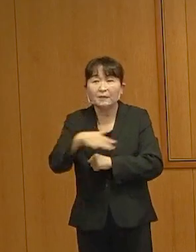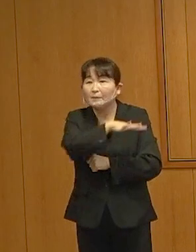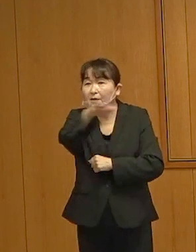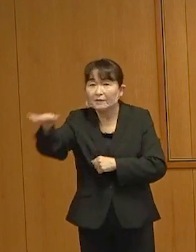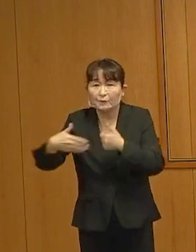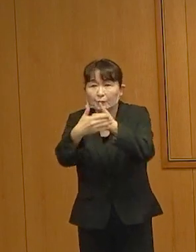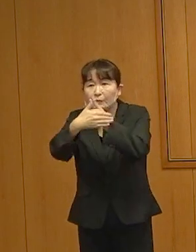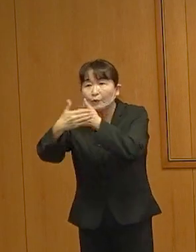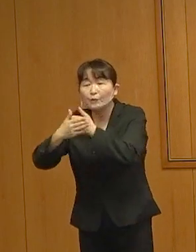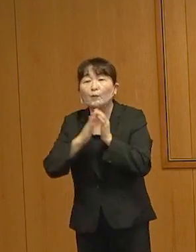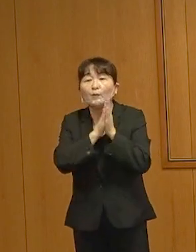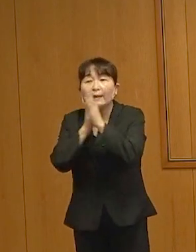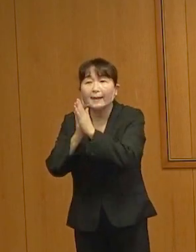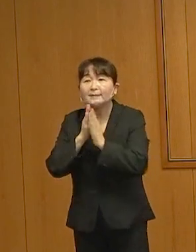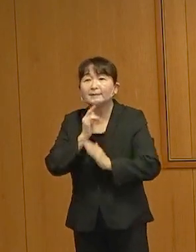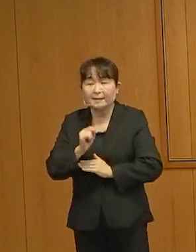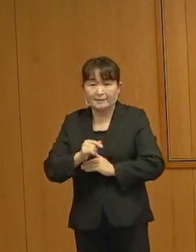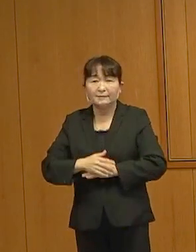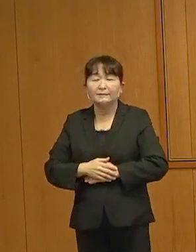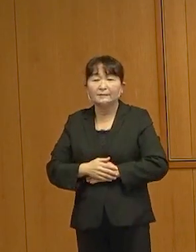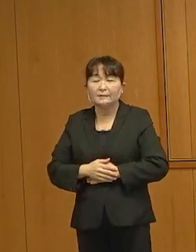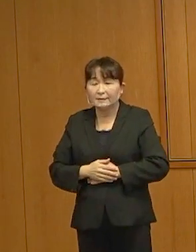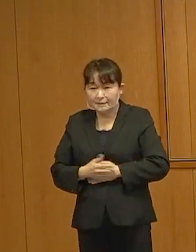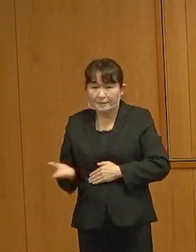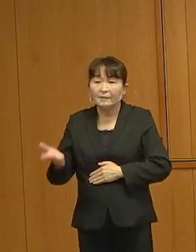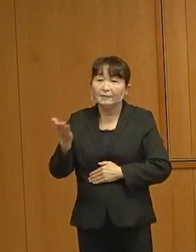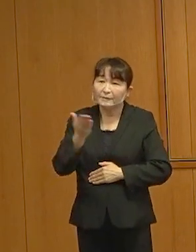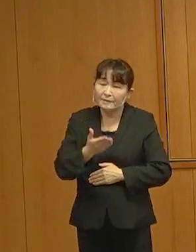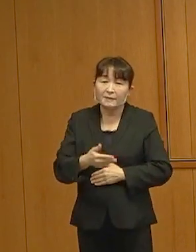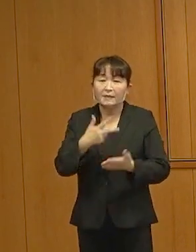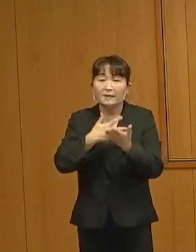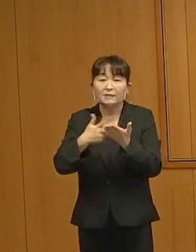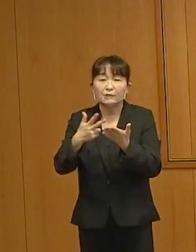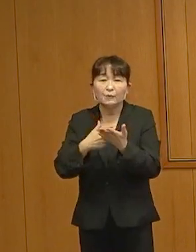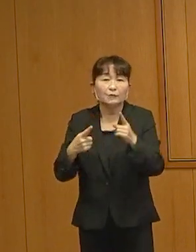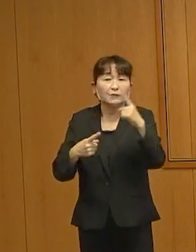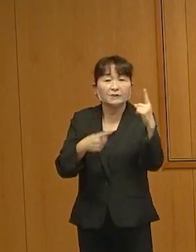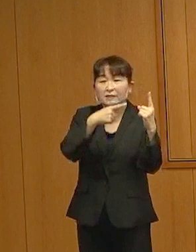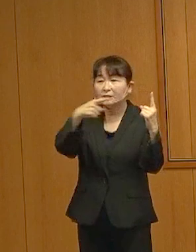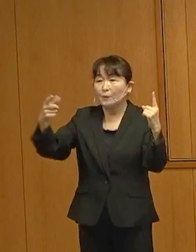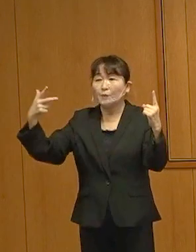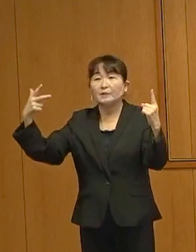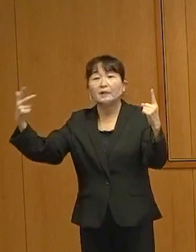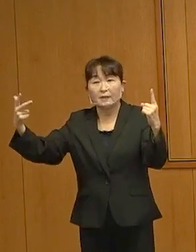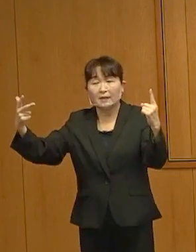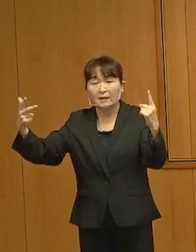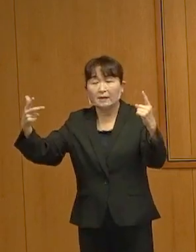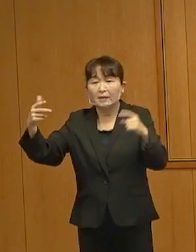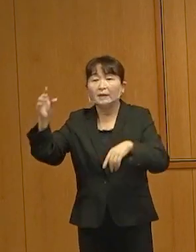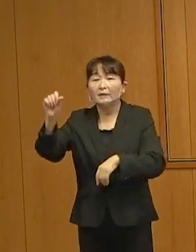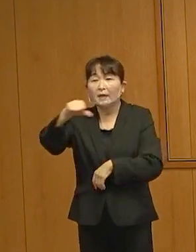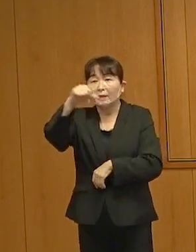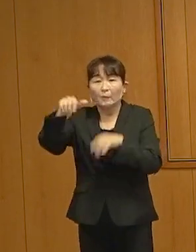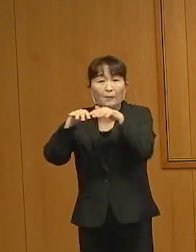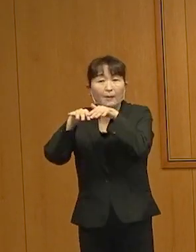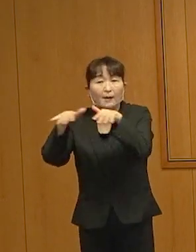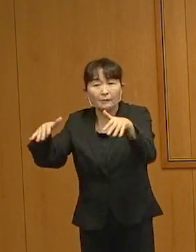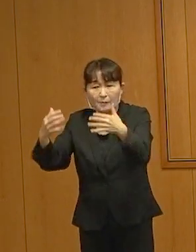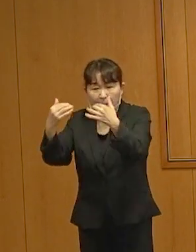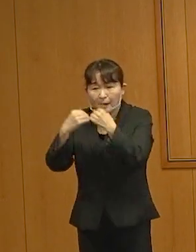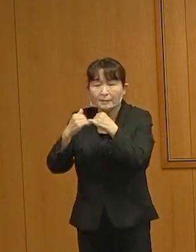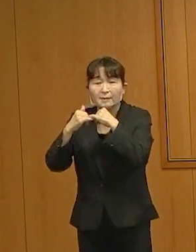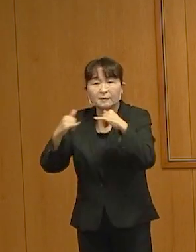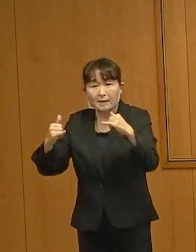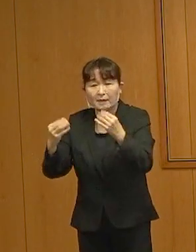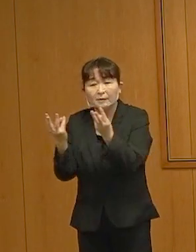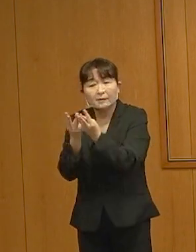きたいと思います。次に資料の1の7でございますが、第5波における感染者数と2回目